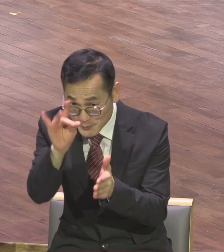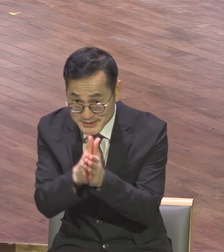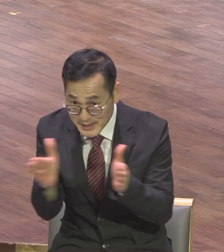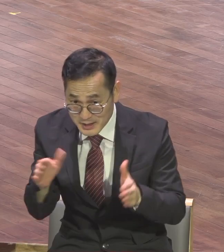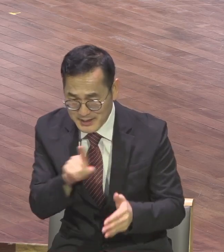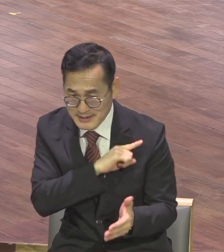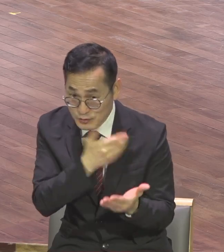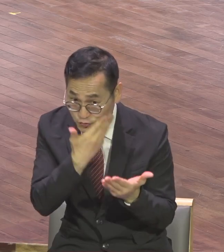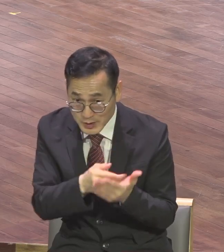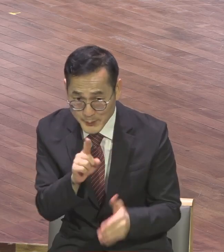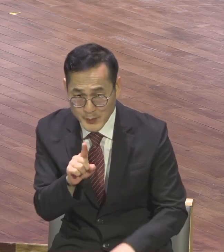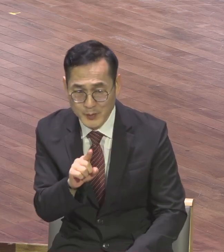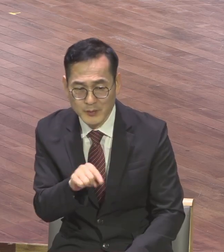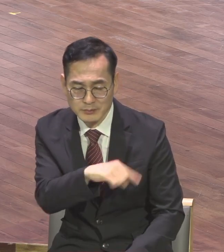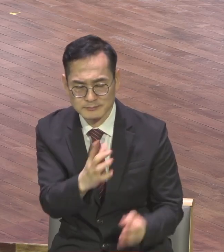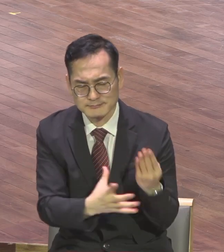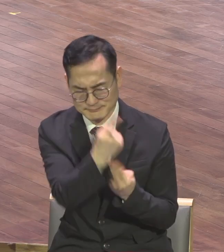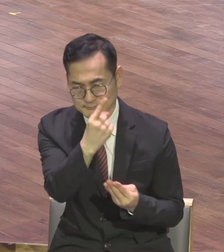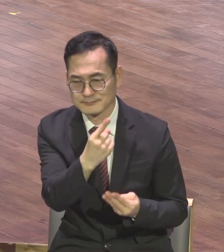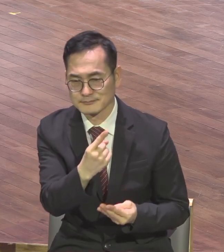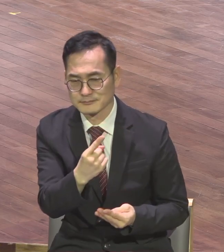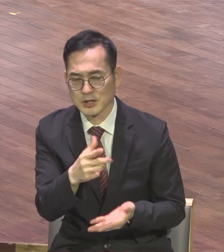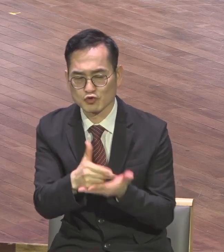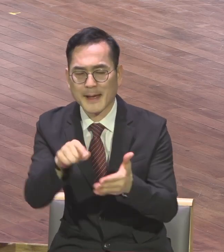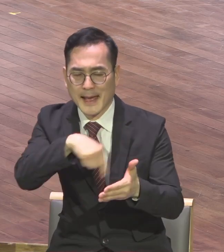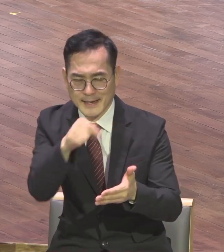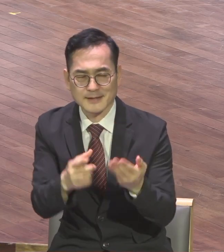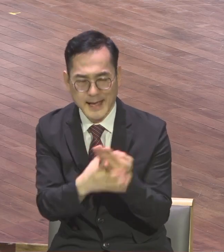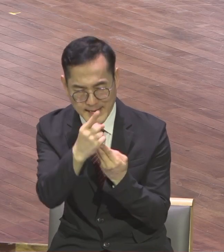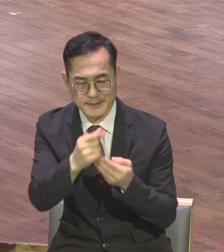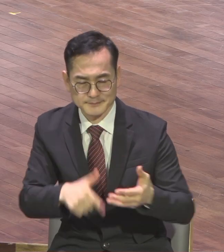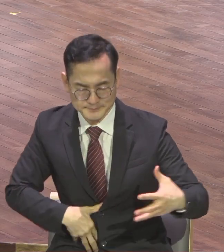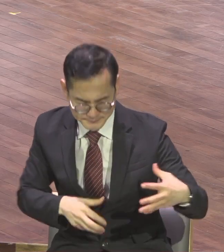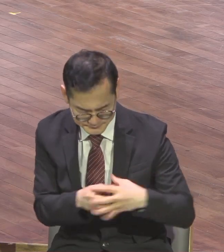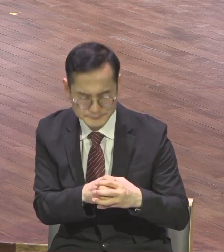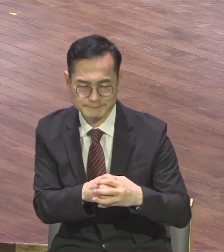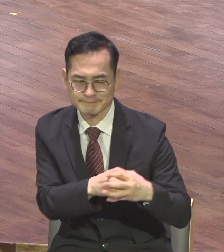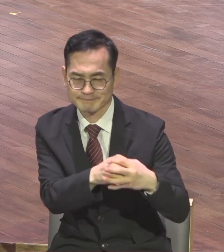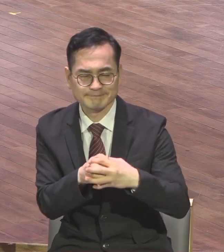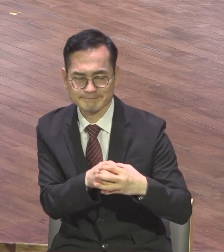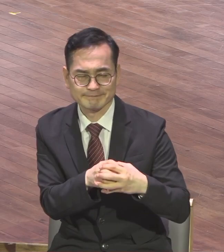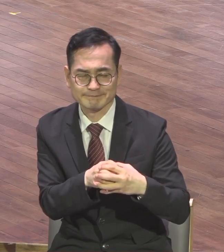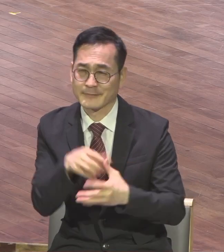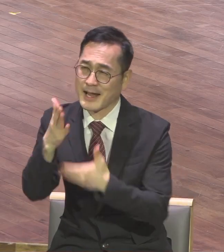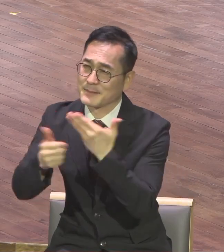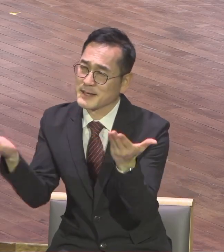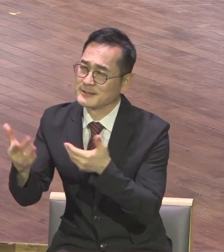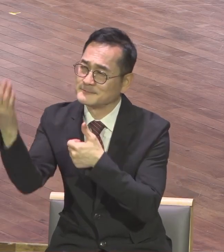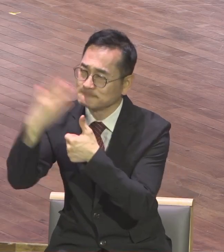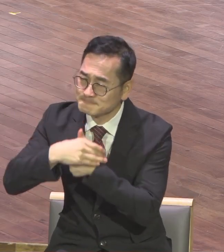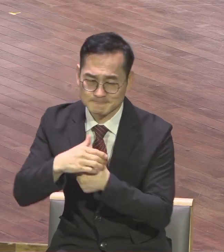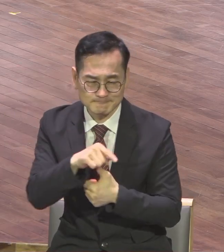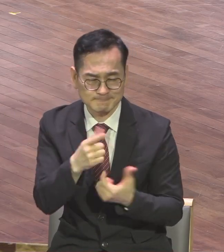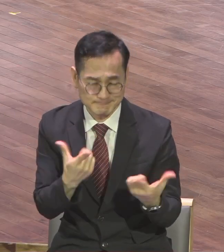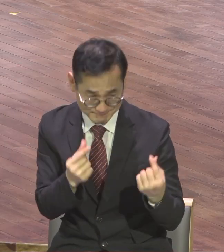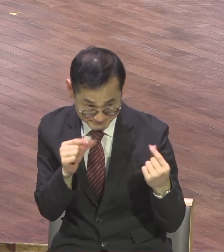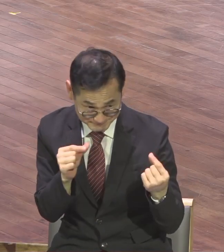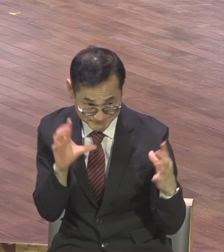서로가 주 안에서 하나 되고 성령이 하나 되게 하신 것을 힘써 지켜라.